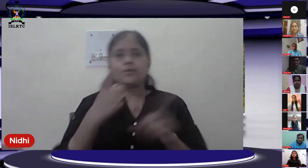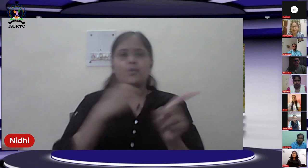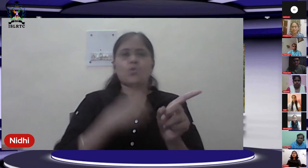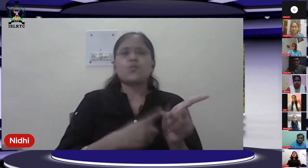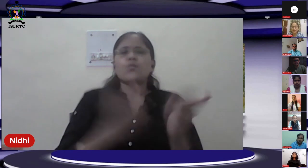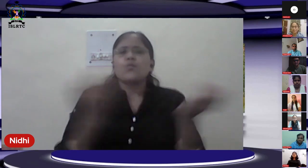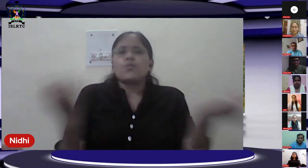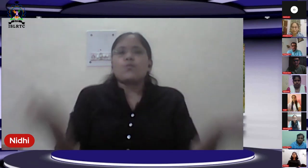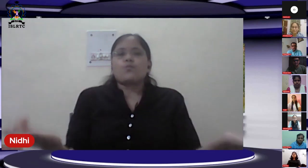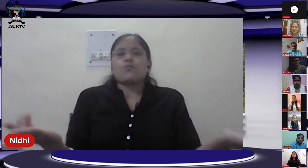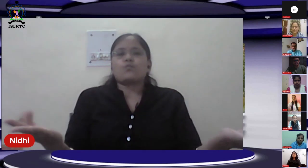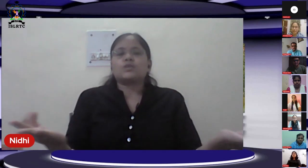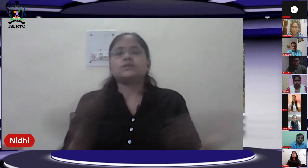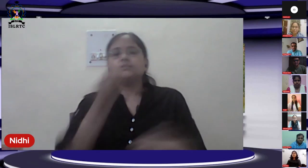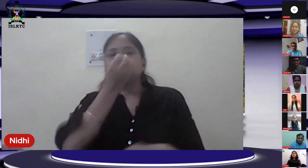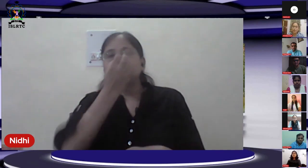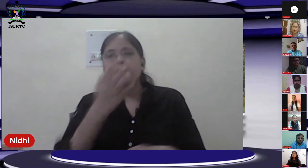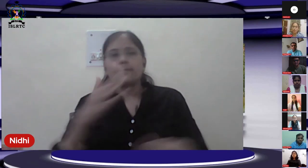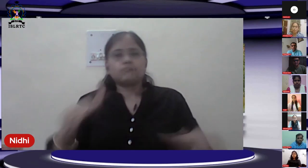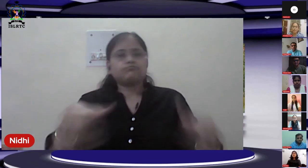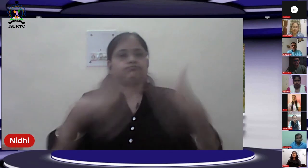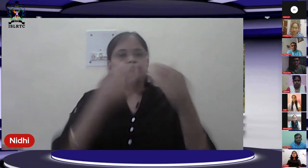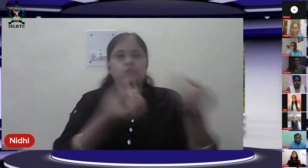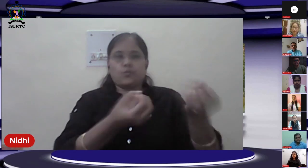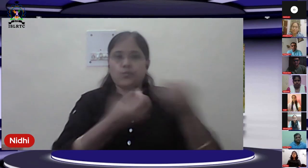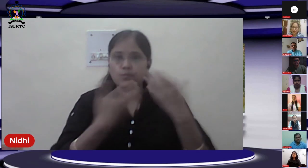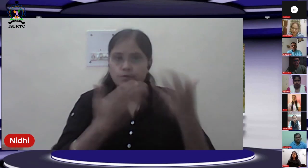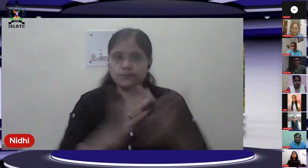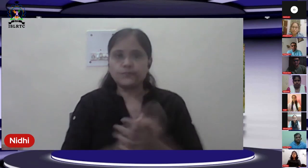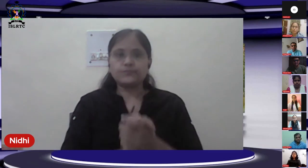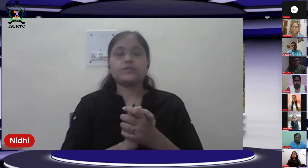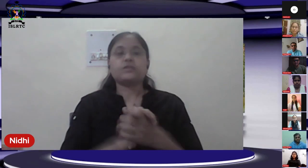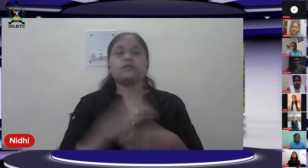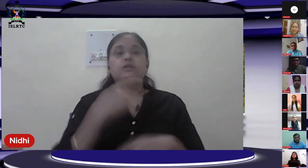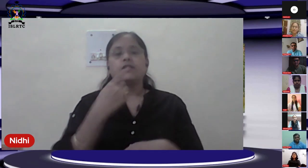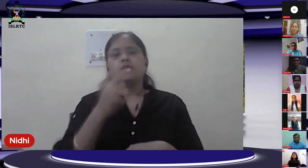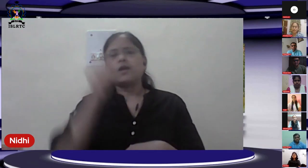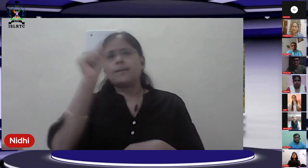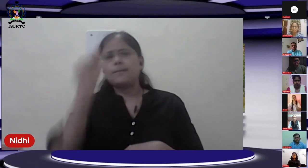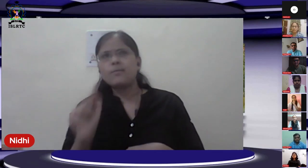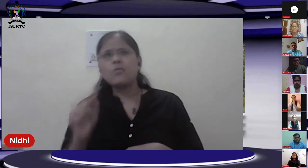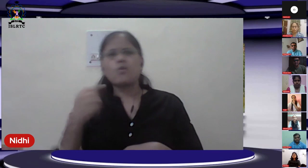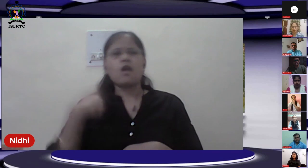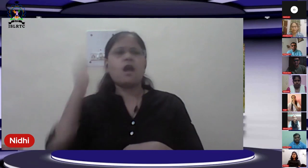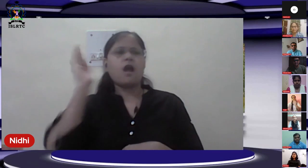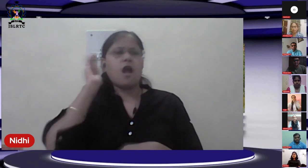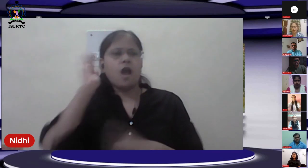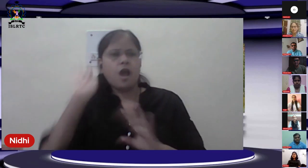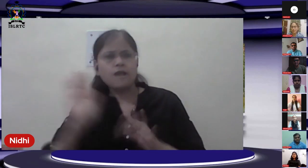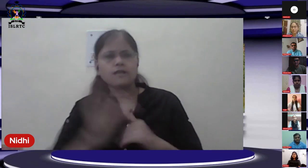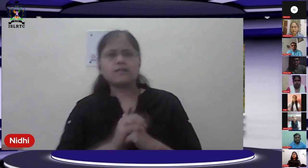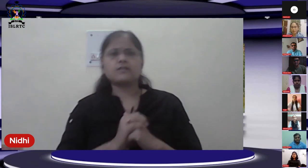एक हमें इंट्रोडक्शन दिया, और ये बातें हम कहीं ना कहीं सुनते भी रहते हैं योगा की इम्पोर्टेंस के बारे